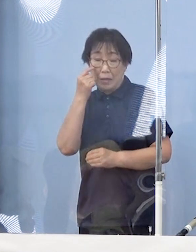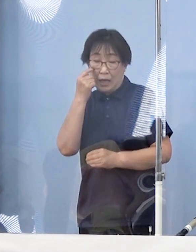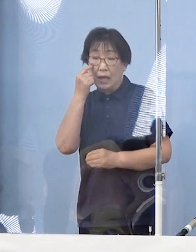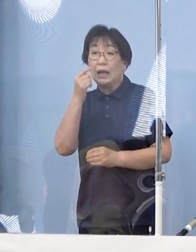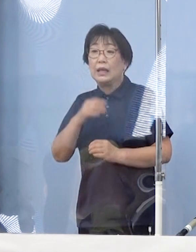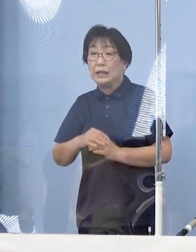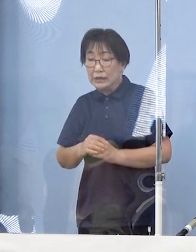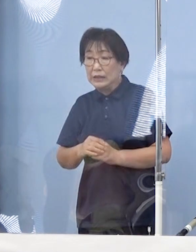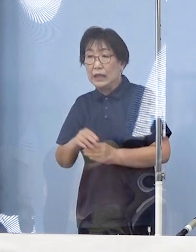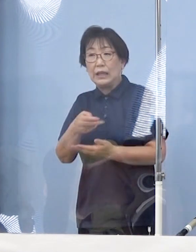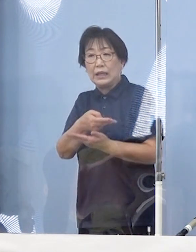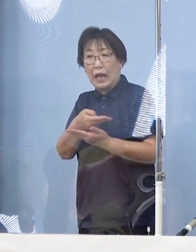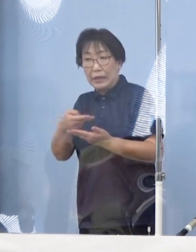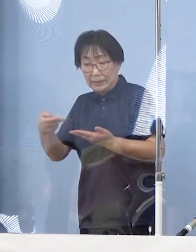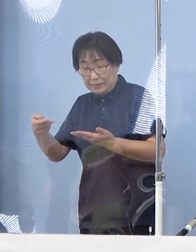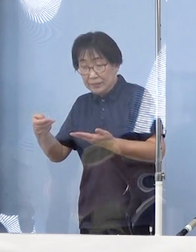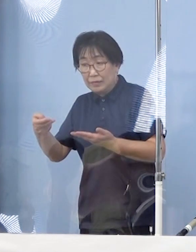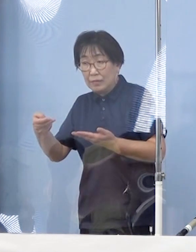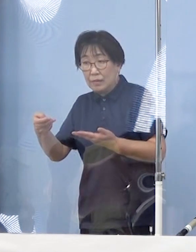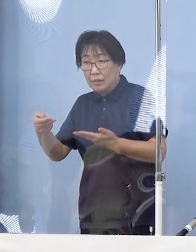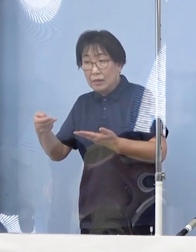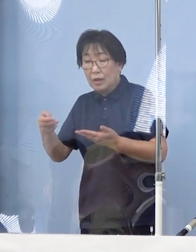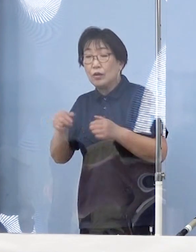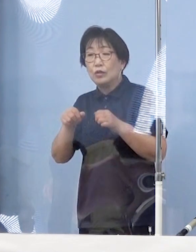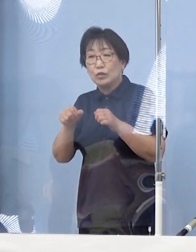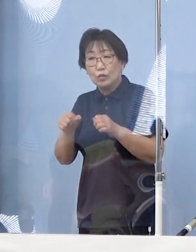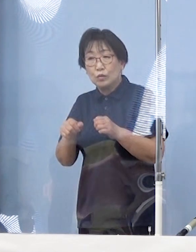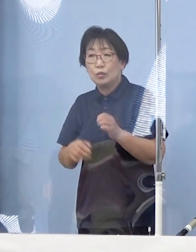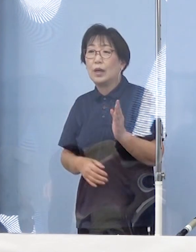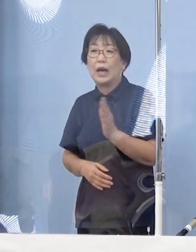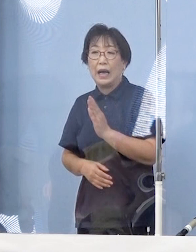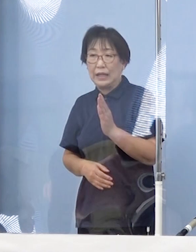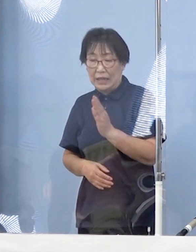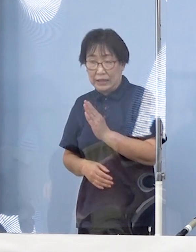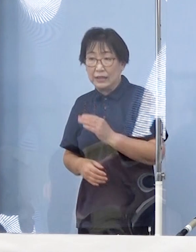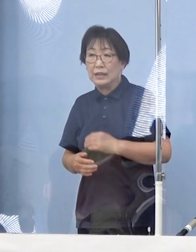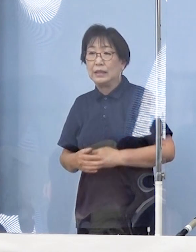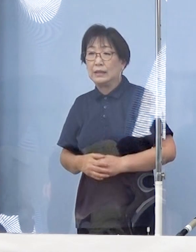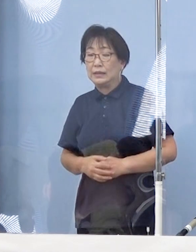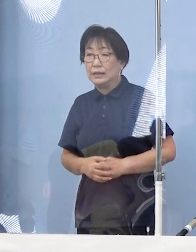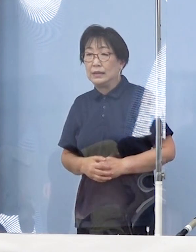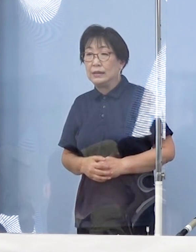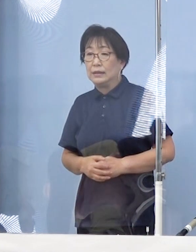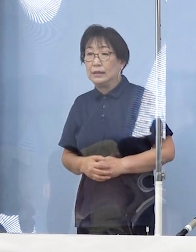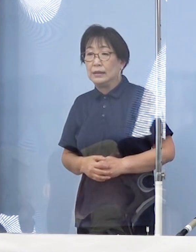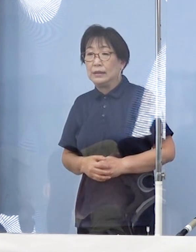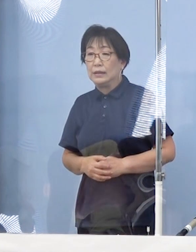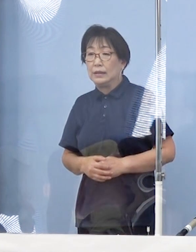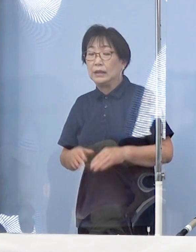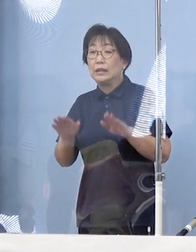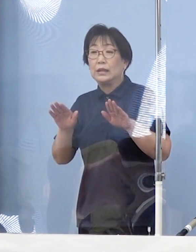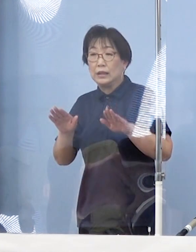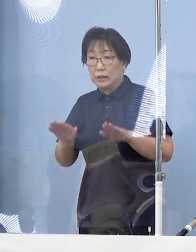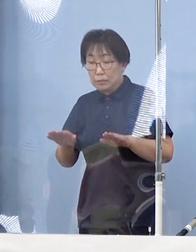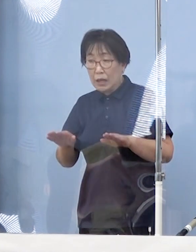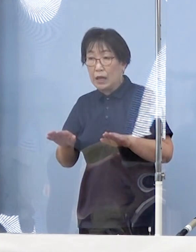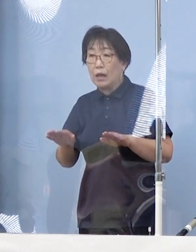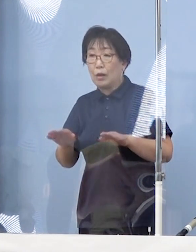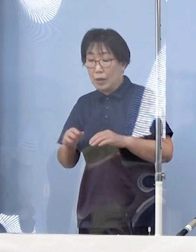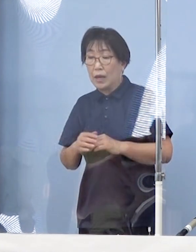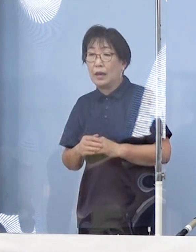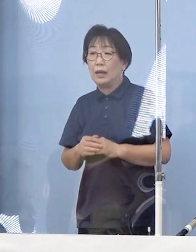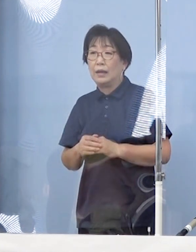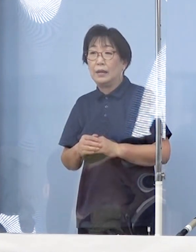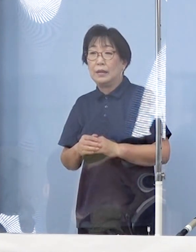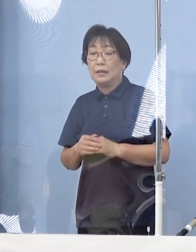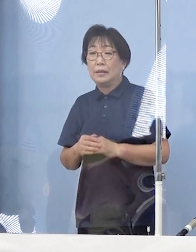ただくというのが、あのちょっとさすがにあのできてないなと、うん、今のところはそういうことをせずに少